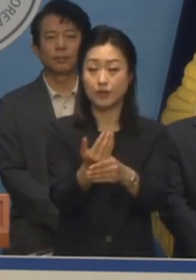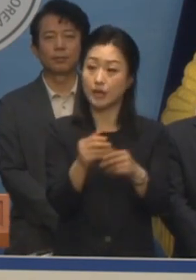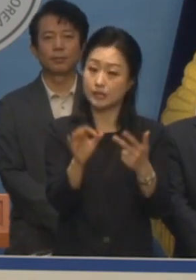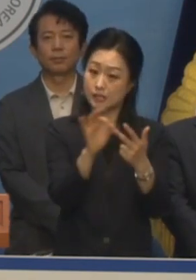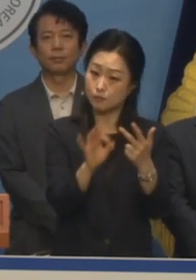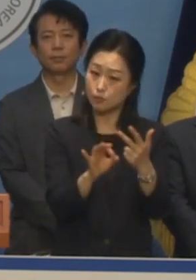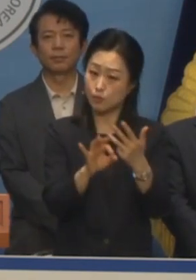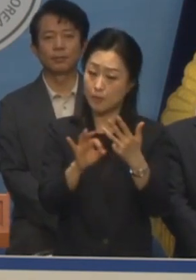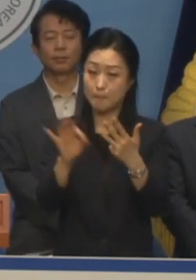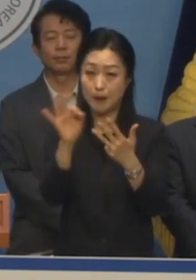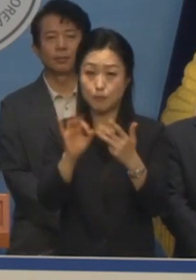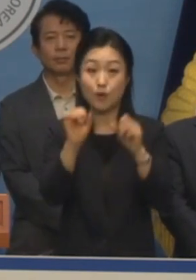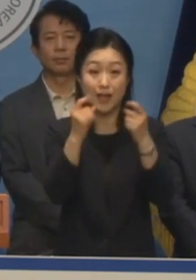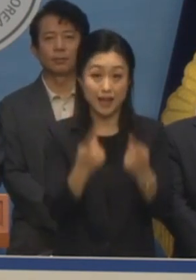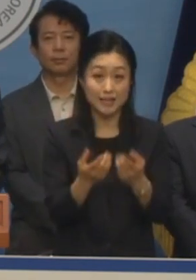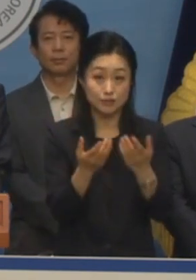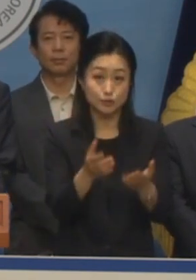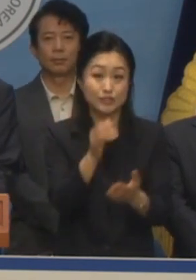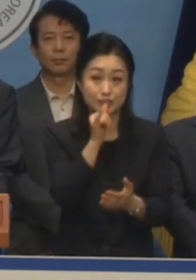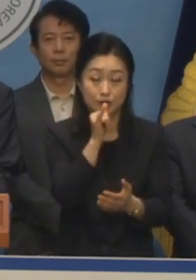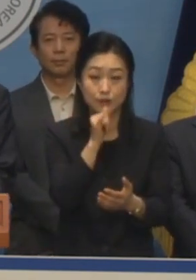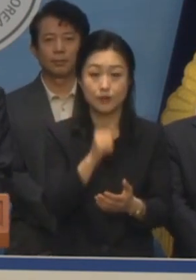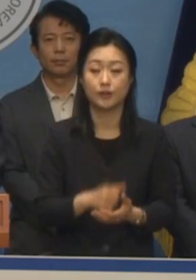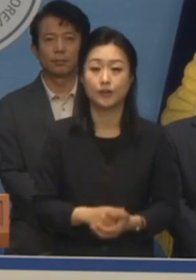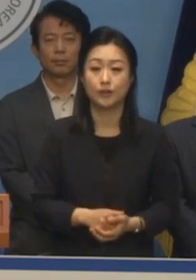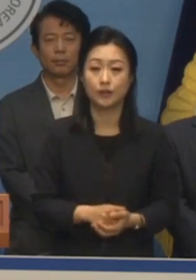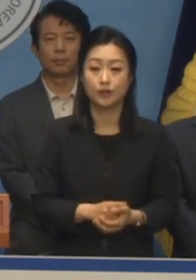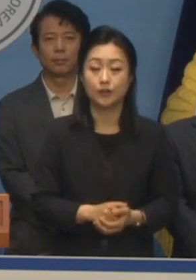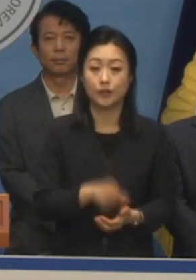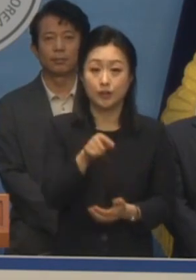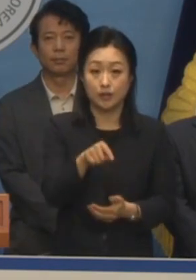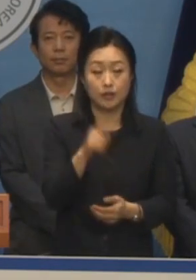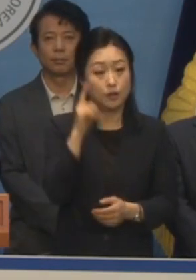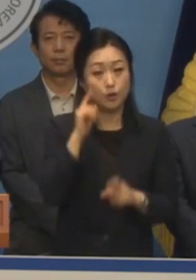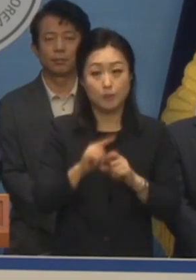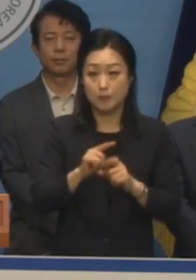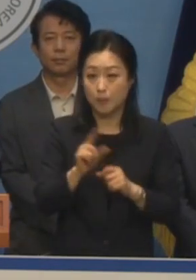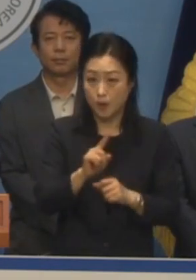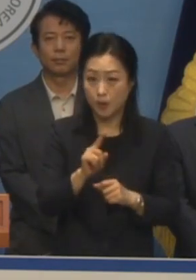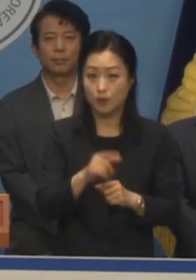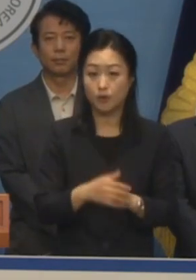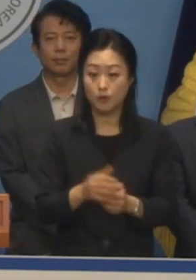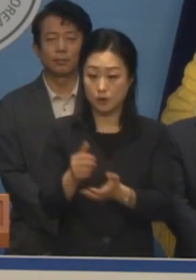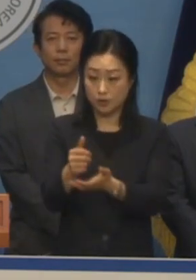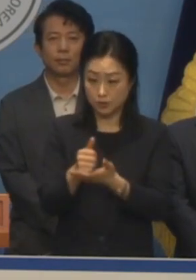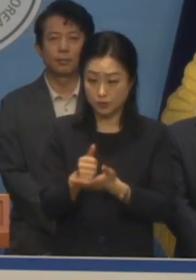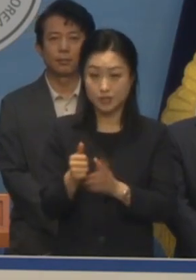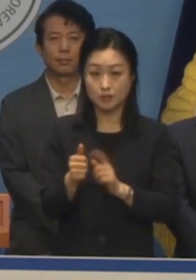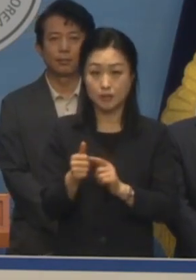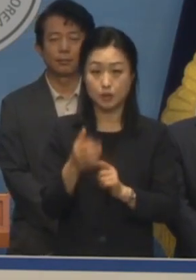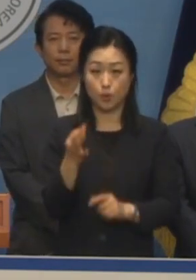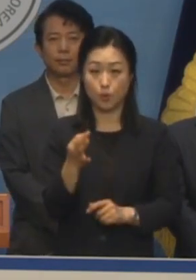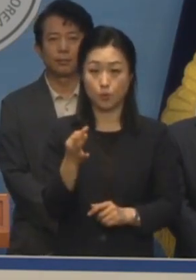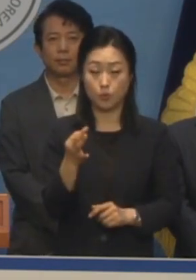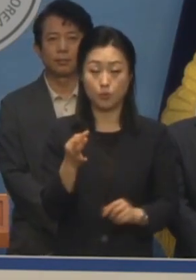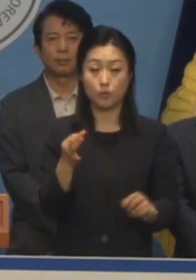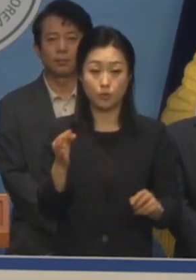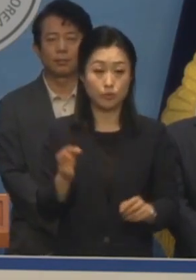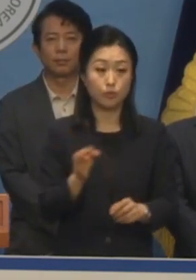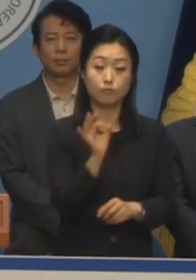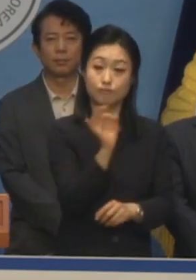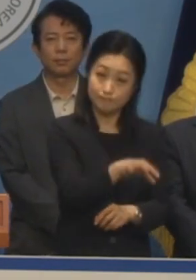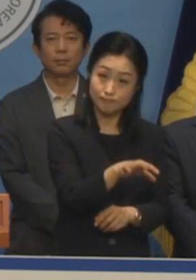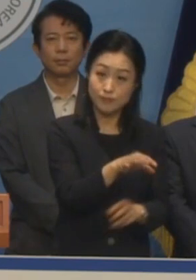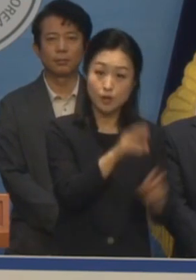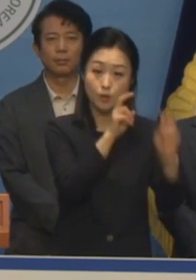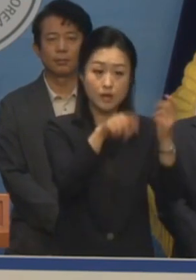7% 내지 8% 정도의 할인율이 적용되는 걸 알고 있습니다. 여기서 고민되는 것은 고객의 돈을 가지고 회사의